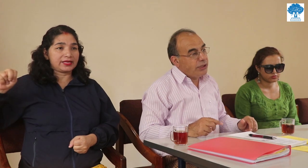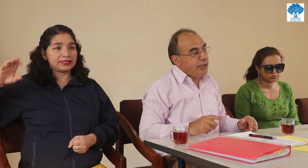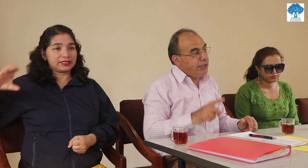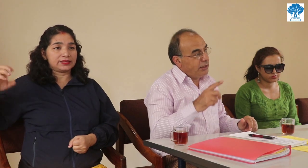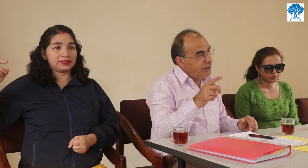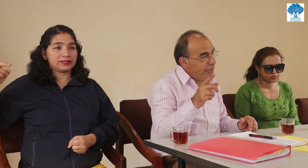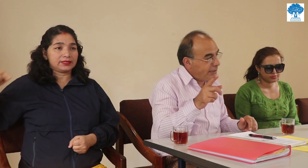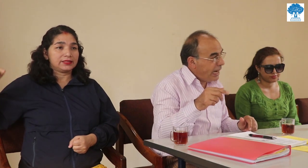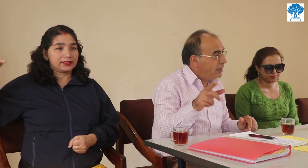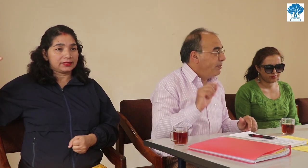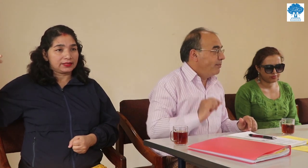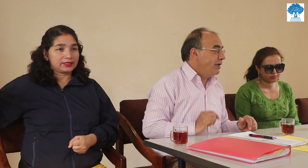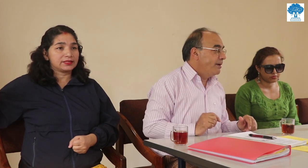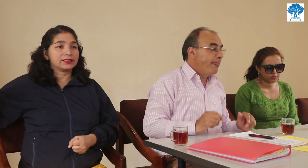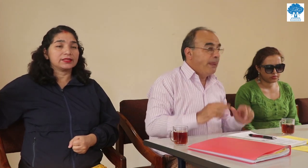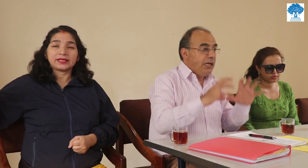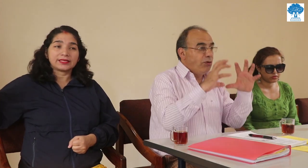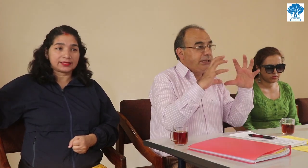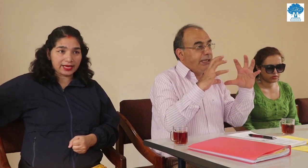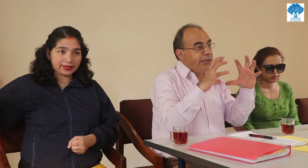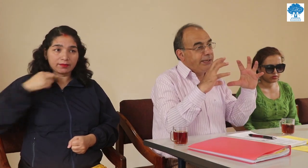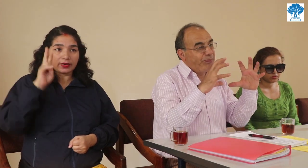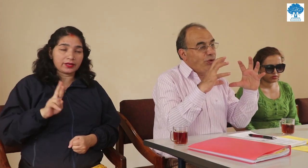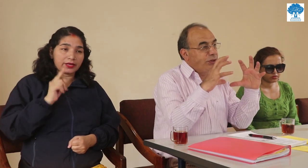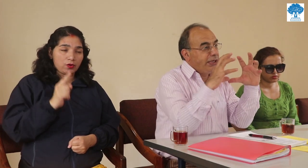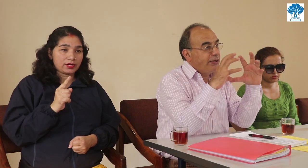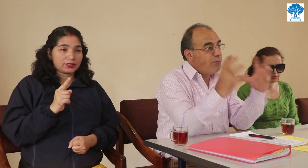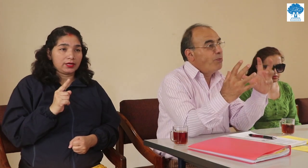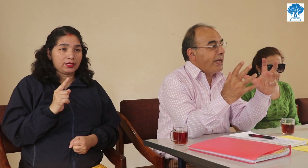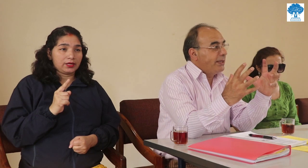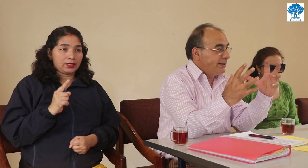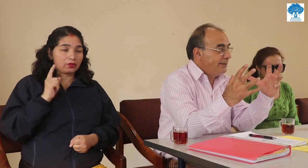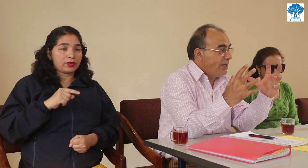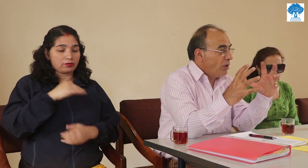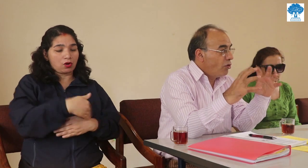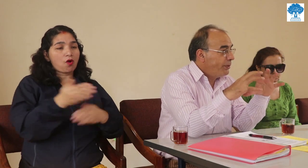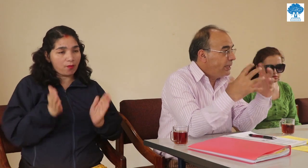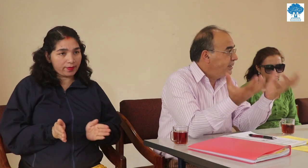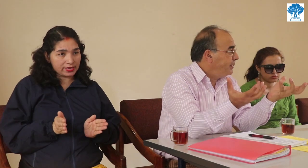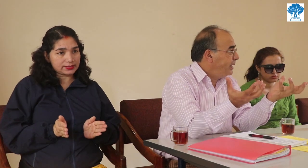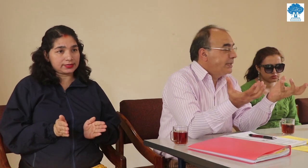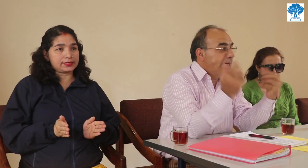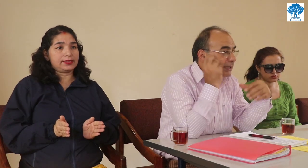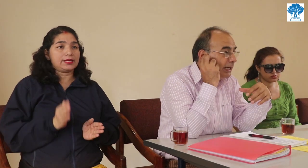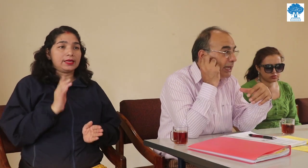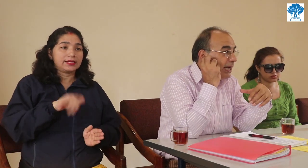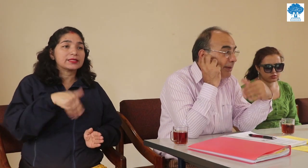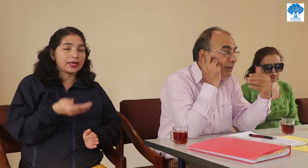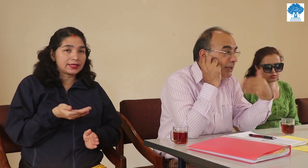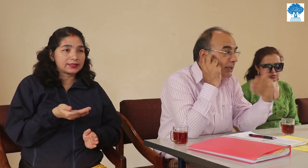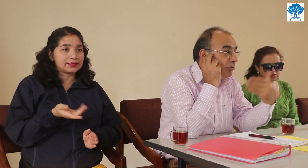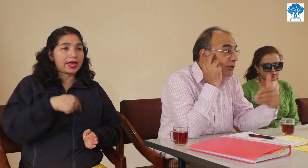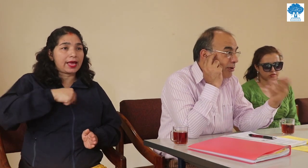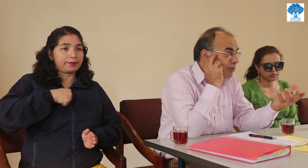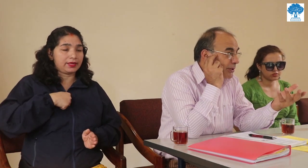RMNCH अनि -N भनेर एउटा चाहिँ यो चाहिँ कम्बो प्याकेज कम्प्रिहेन्सिभली यसलाई चाहिँ